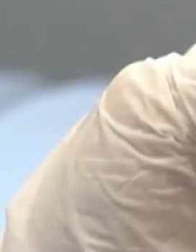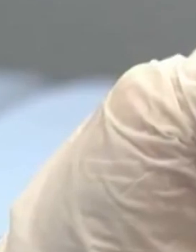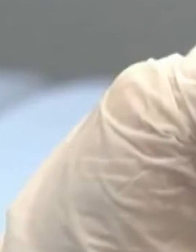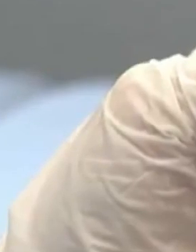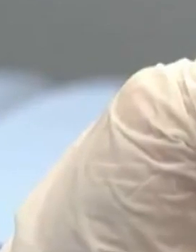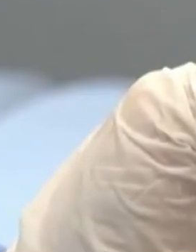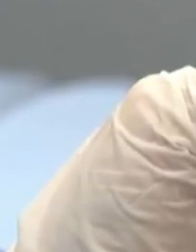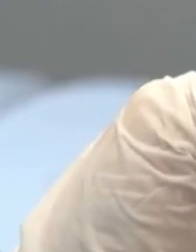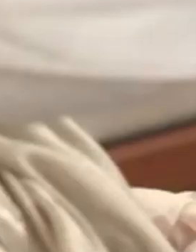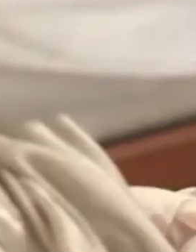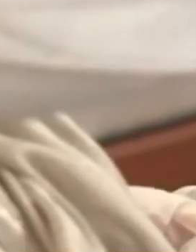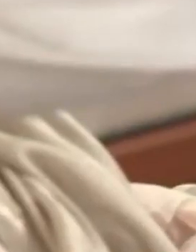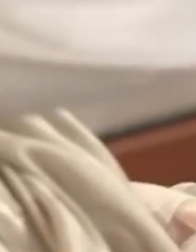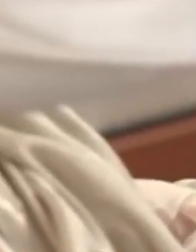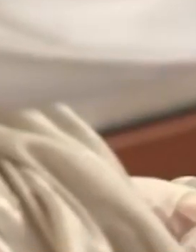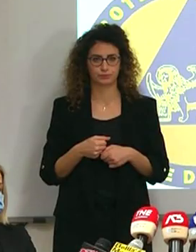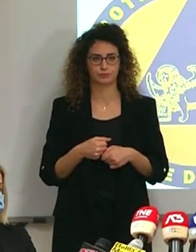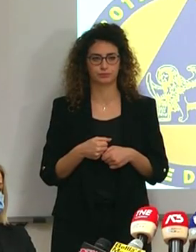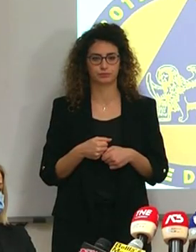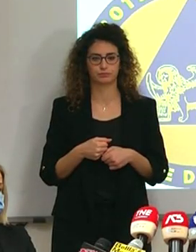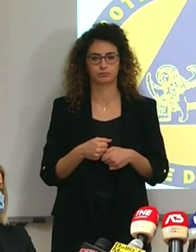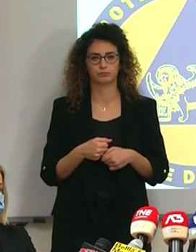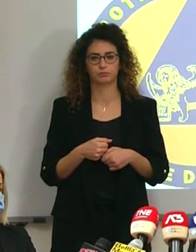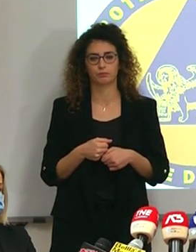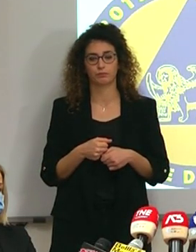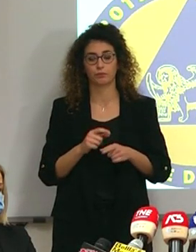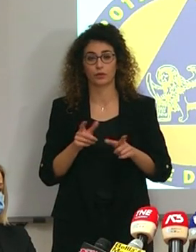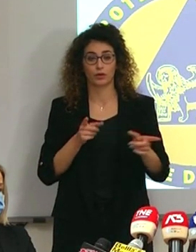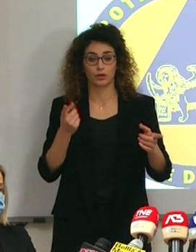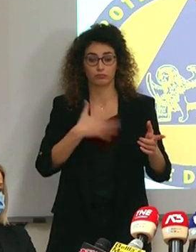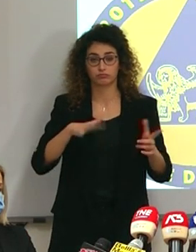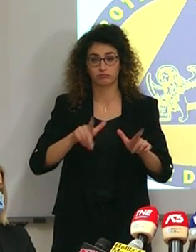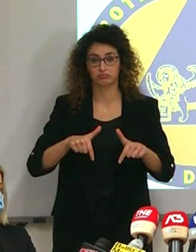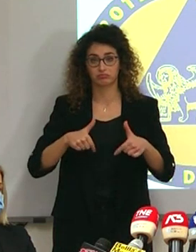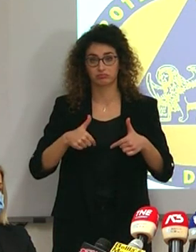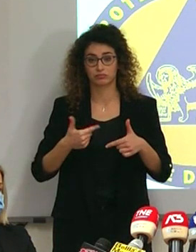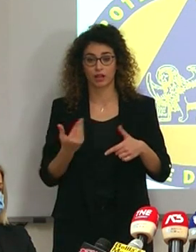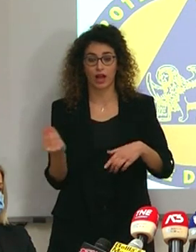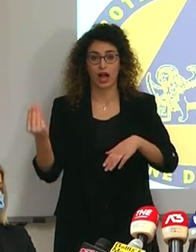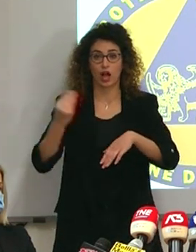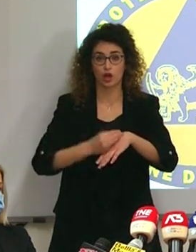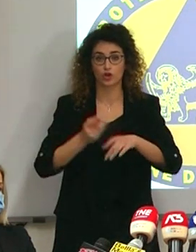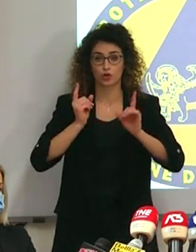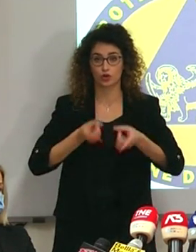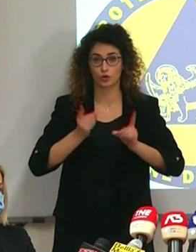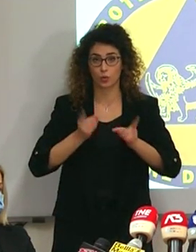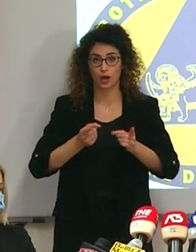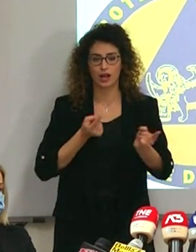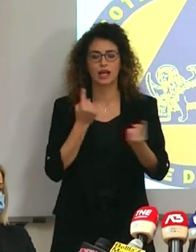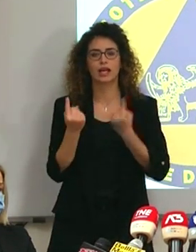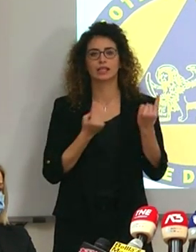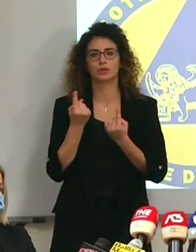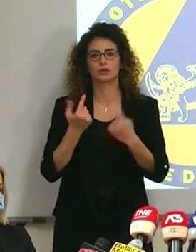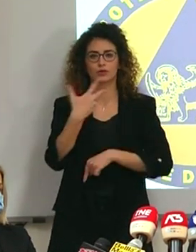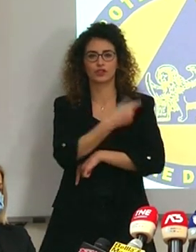questo gravano le incertezze legate alla situazione di vaccini non agevola tutto questo il tema di astra zeneca di quello che è accaduto ieri